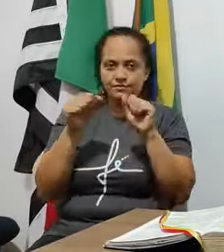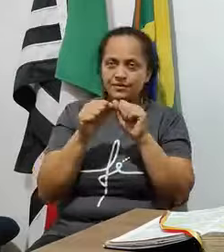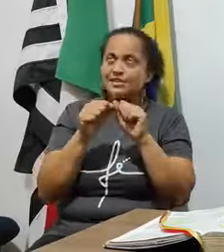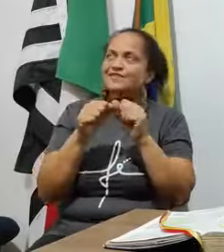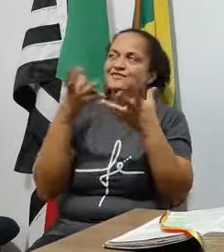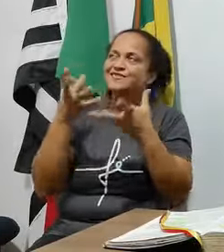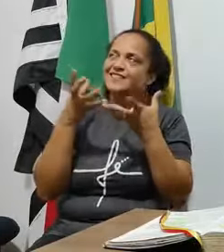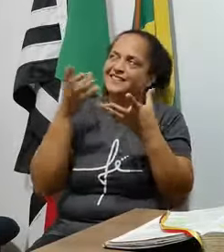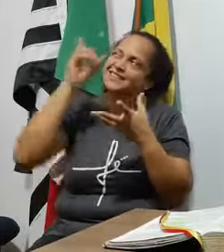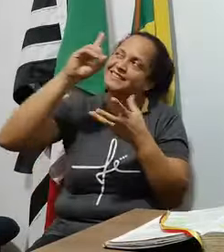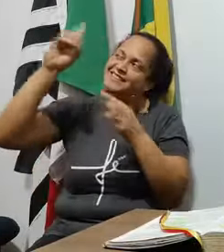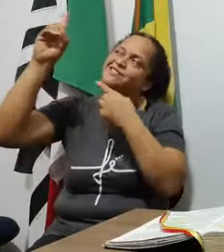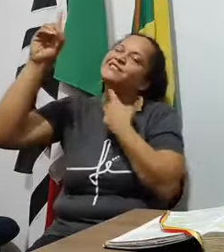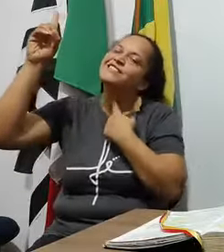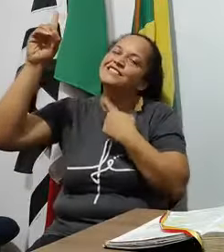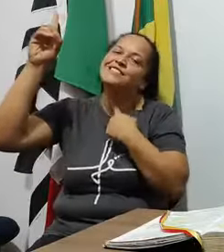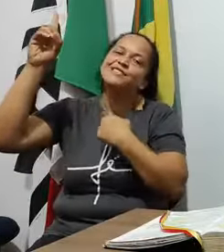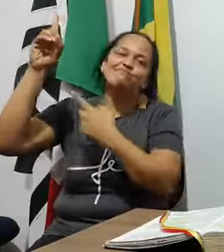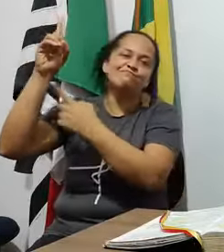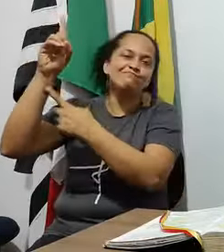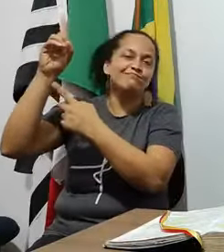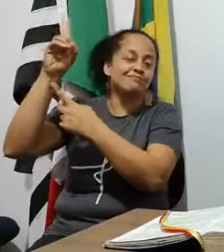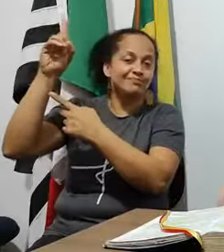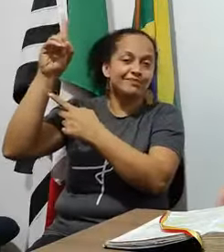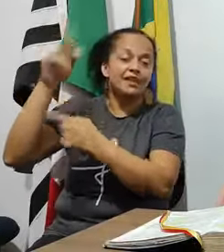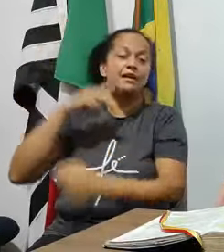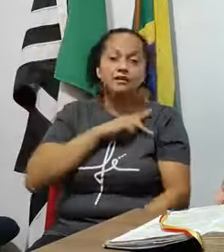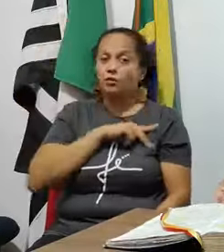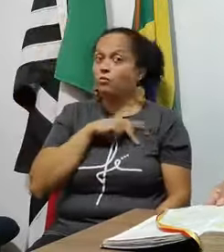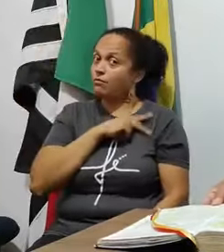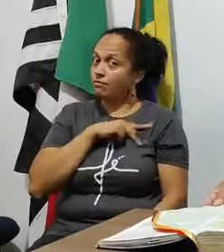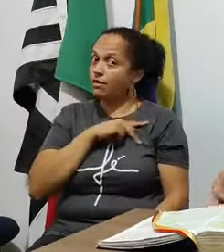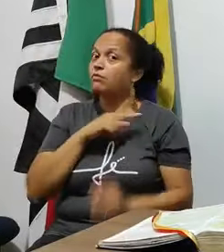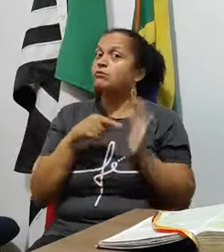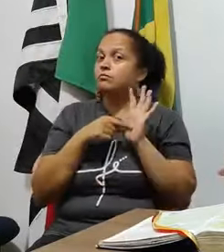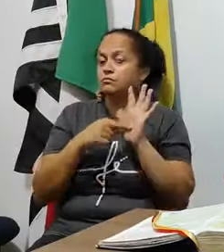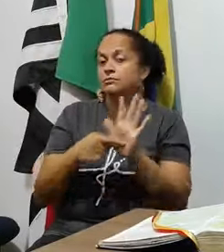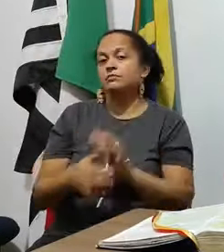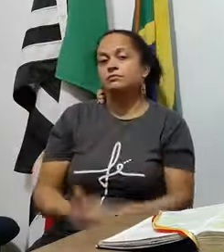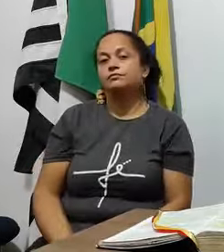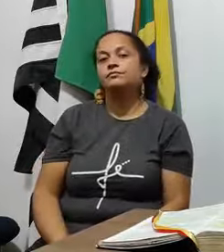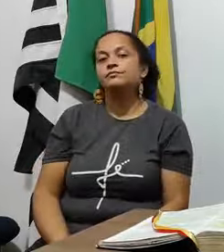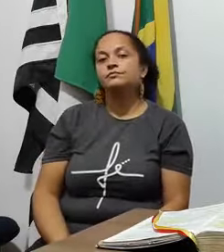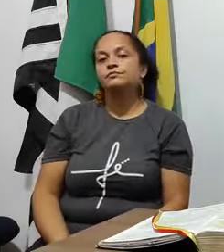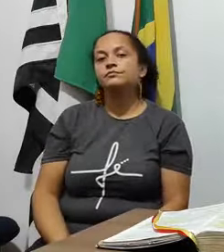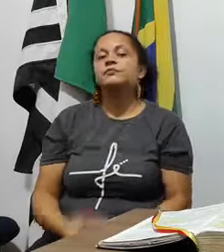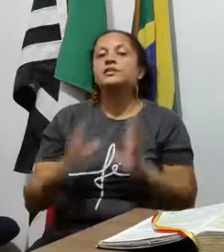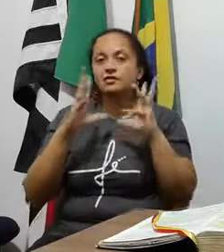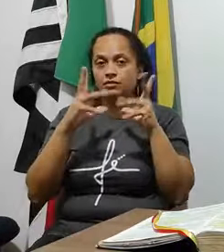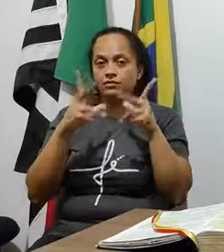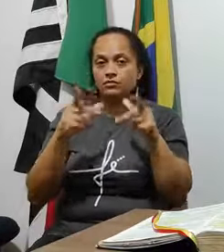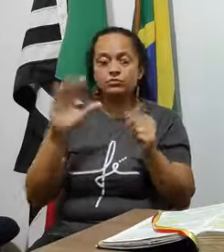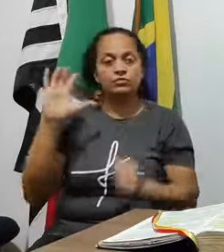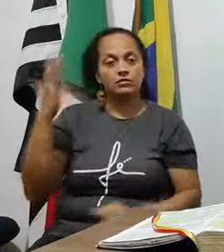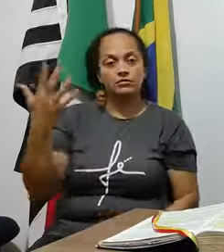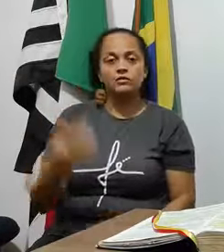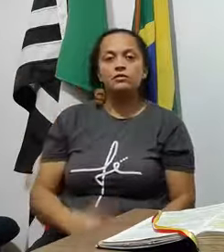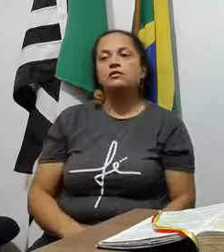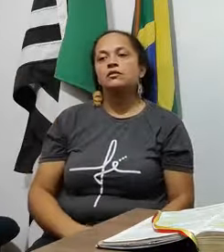lindo, né? Então Paulo deixa claro aqui, entendeu? Que apesar de tudo que ele enfrentou, de